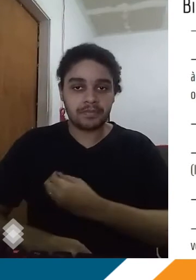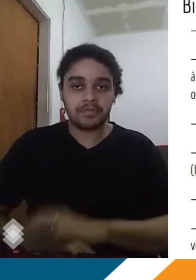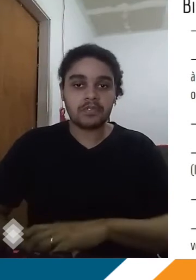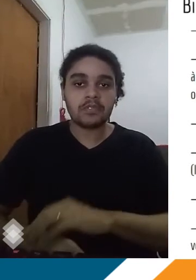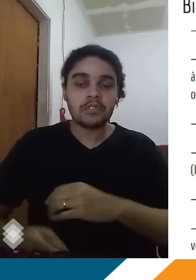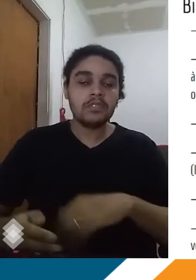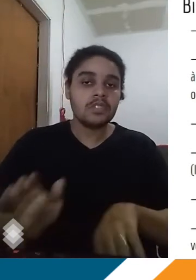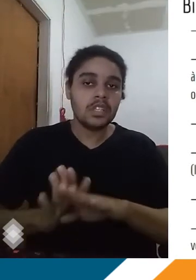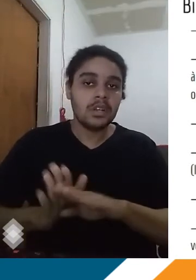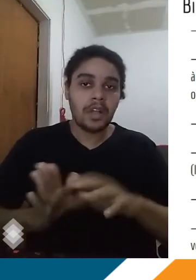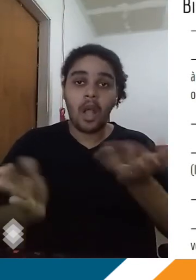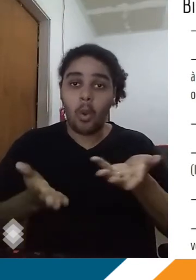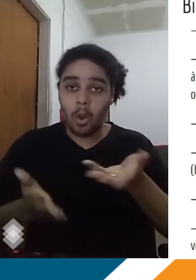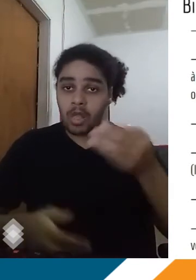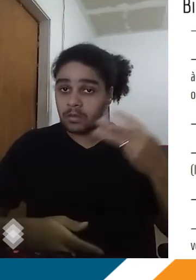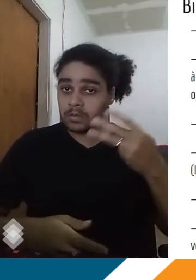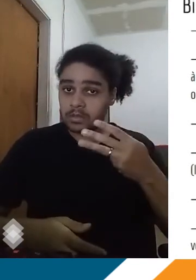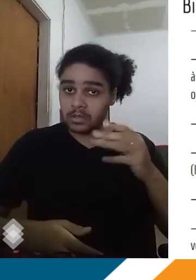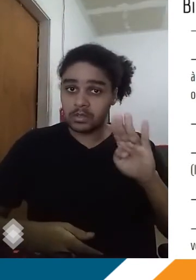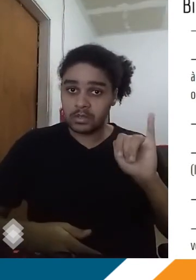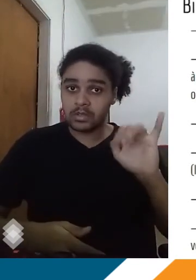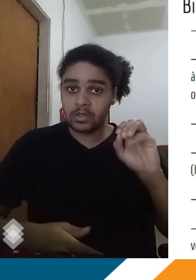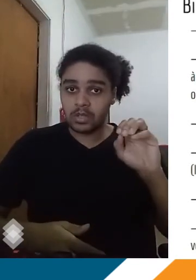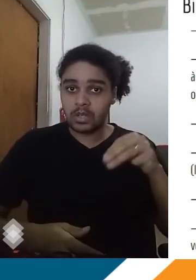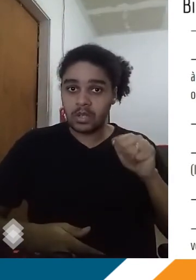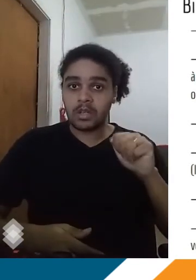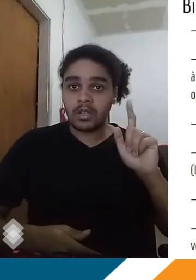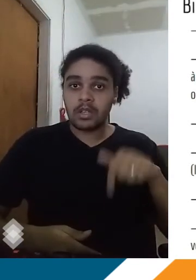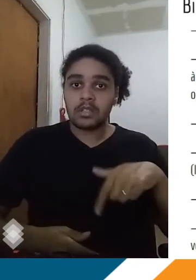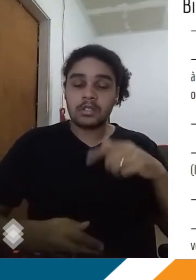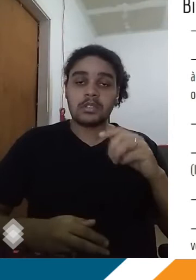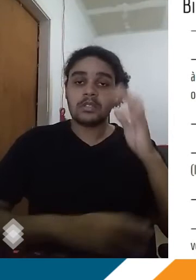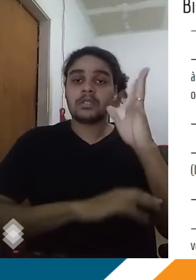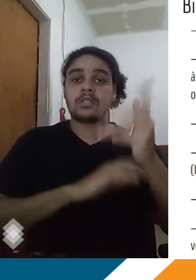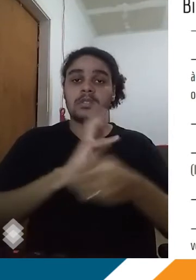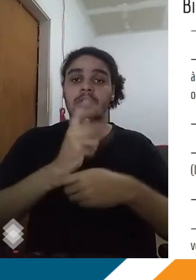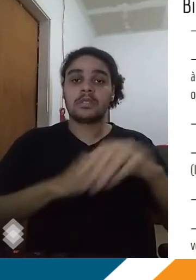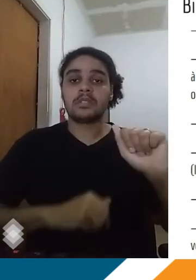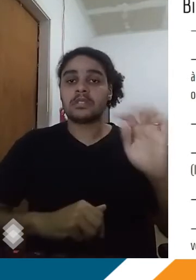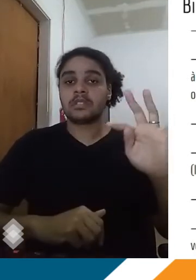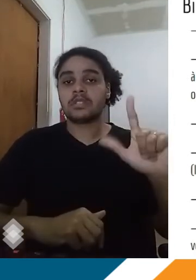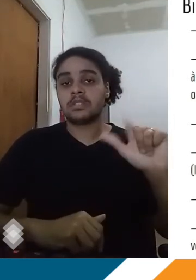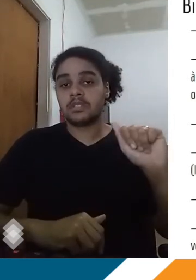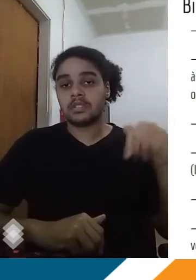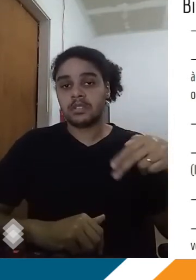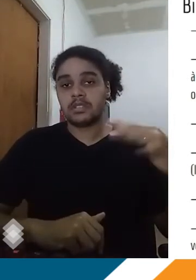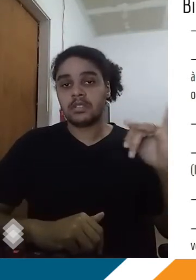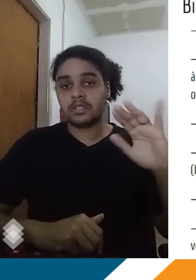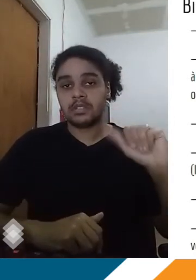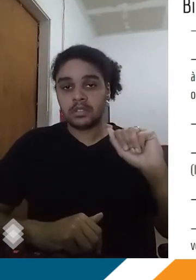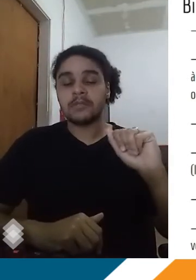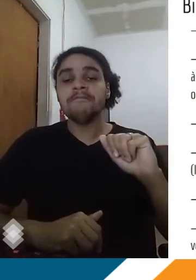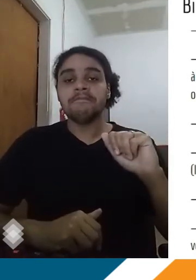A gente chega agora no terceiro bioma, que é o bioma de Mata Atlântica, né? É o bioma que está presente aí em grande parte do litoral do